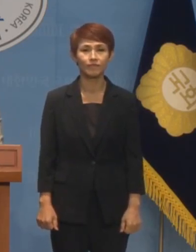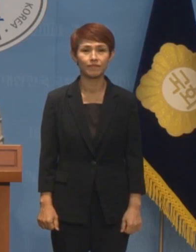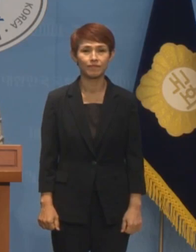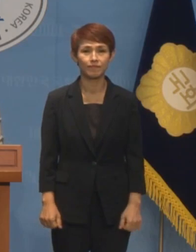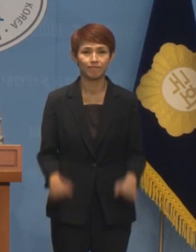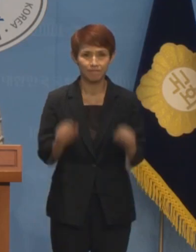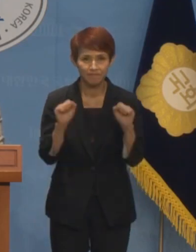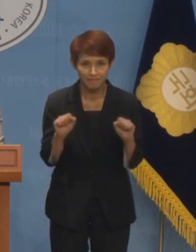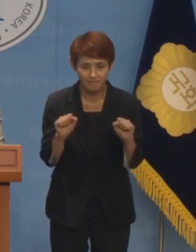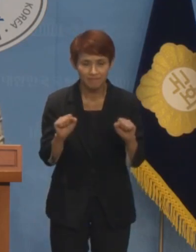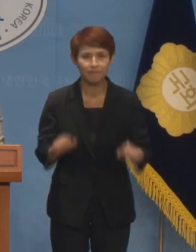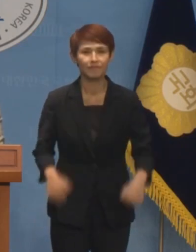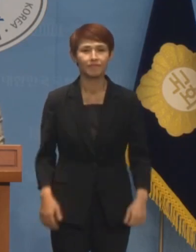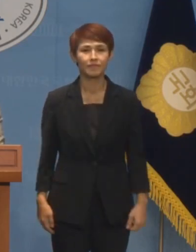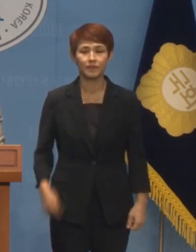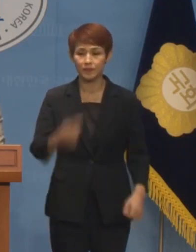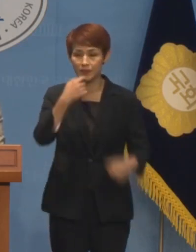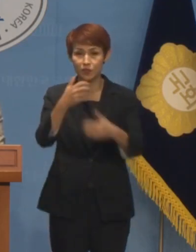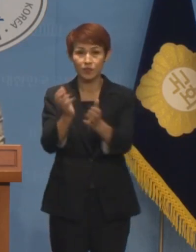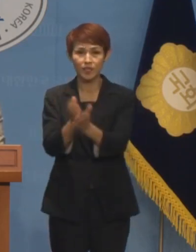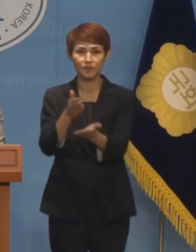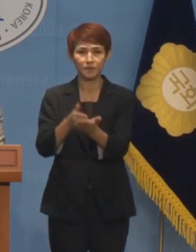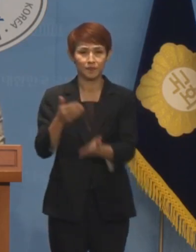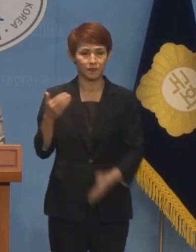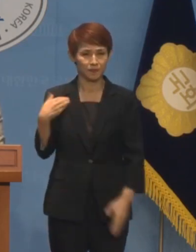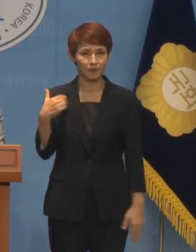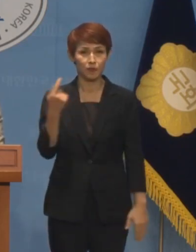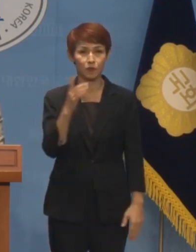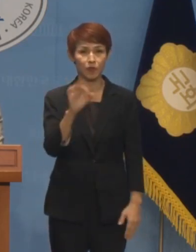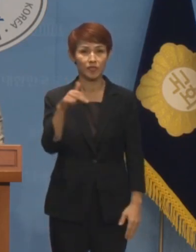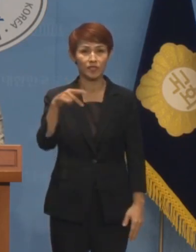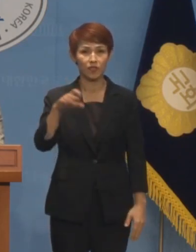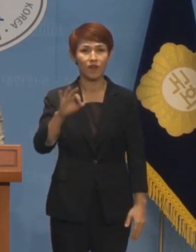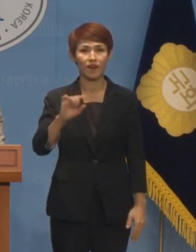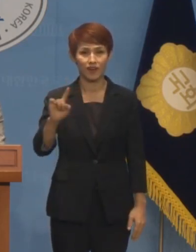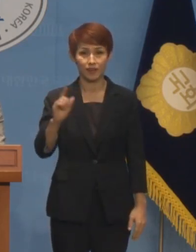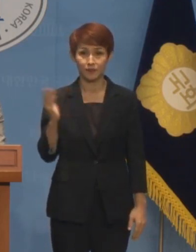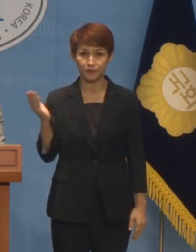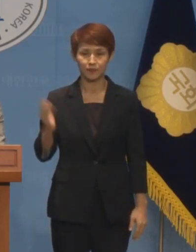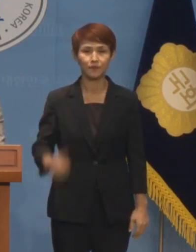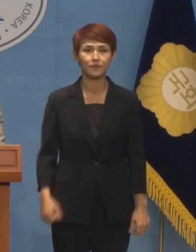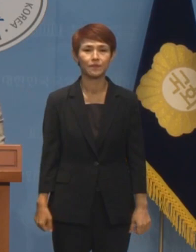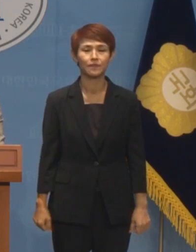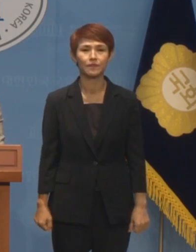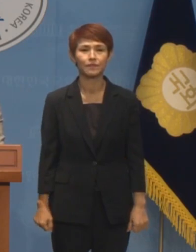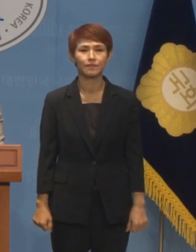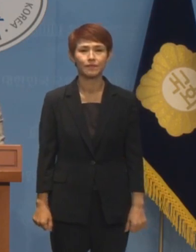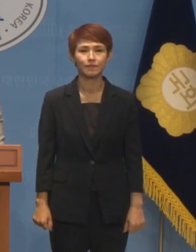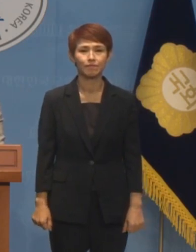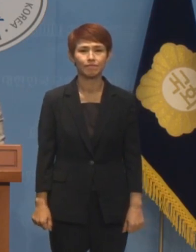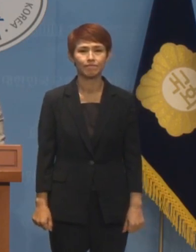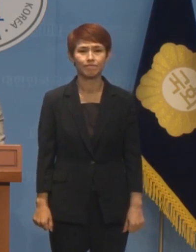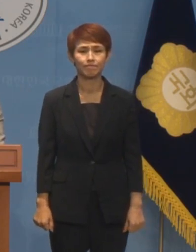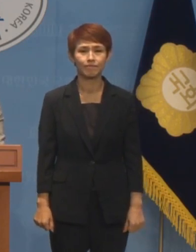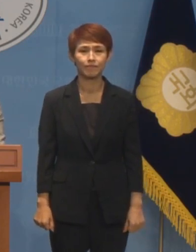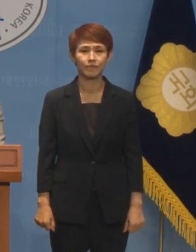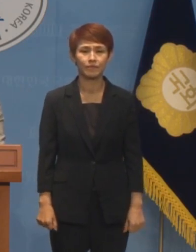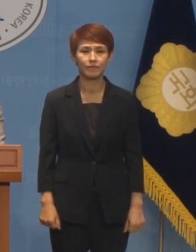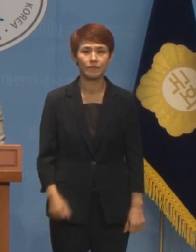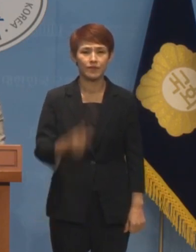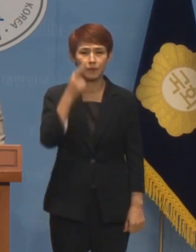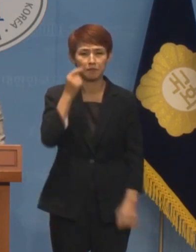네, 안녕하십니까. 더불어민주당 대변인 황정아입니다. 브리핑 시작하겠습니다.